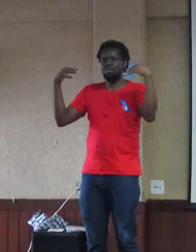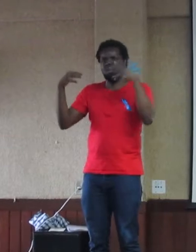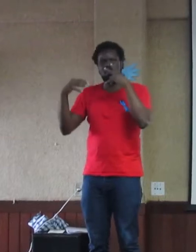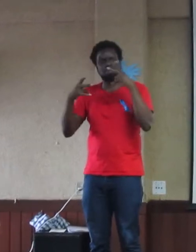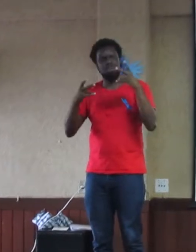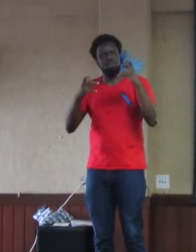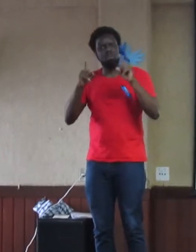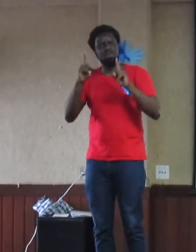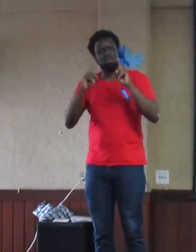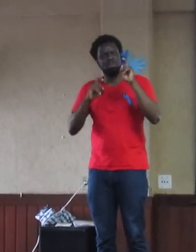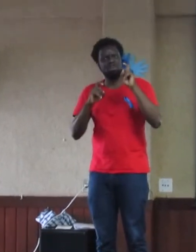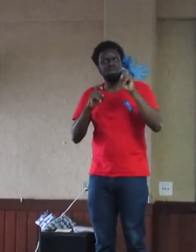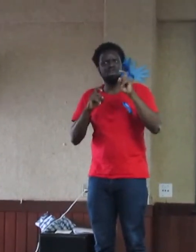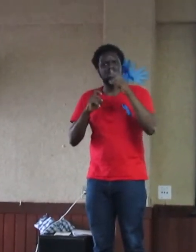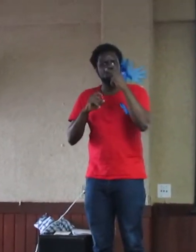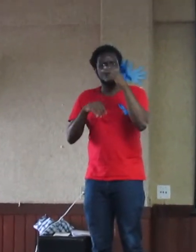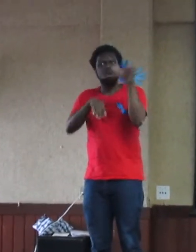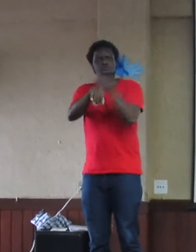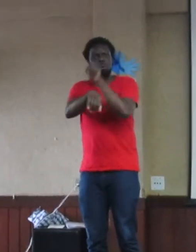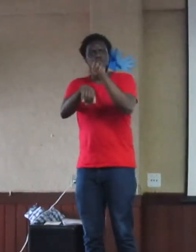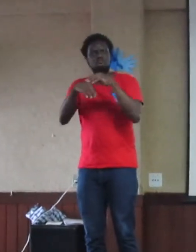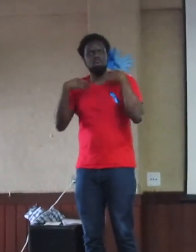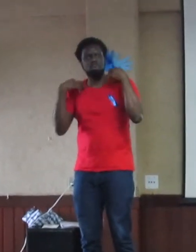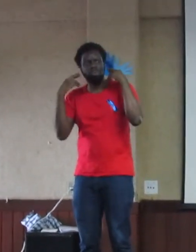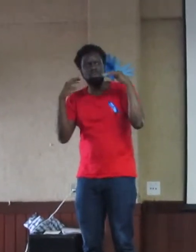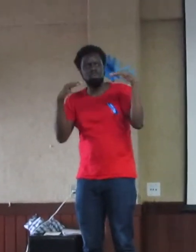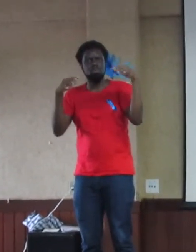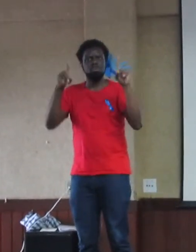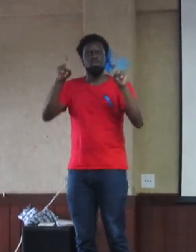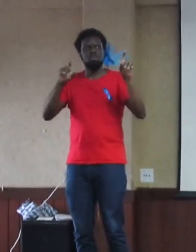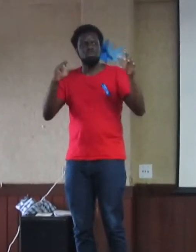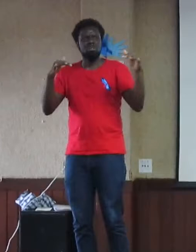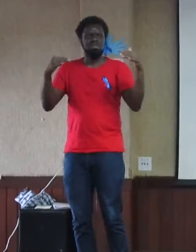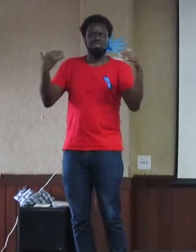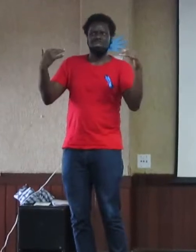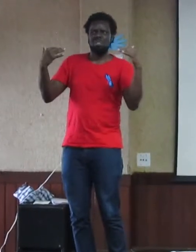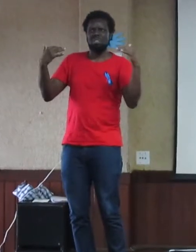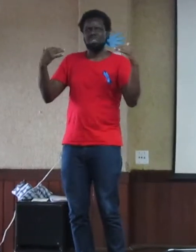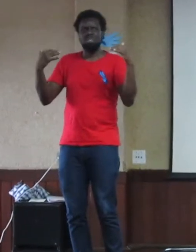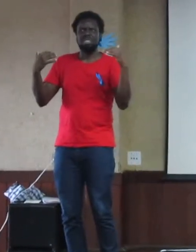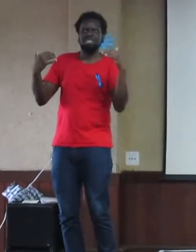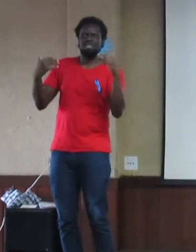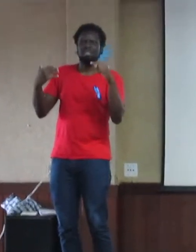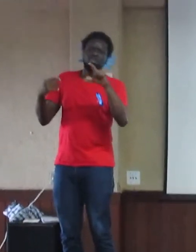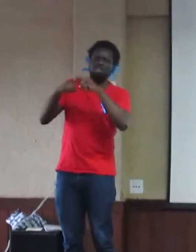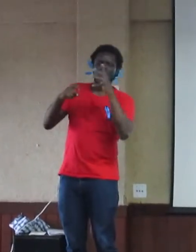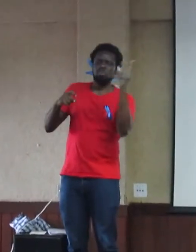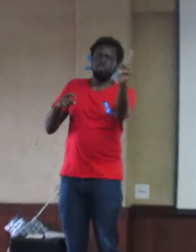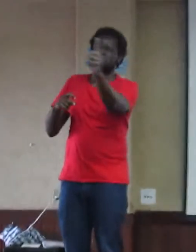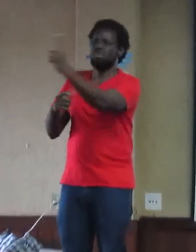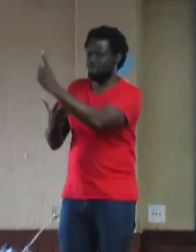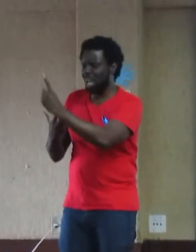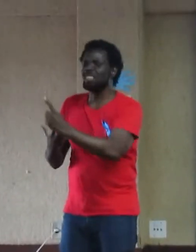E aí eles não sabem se comunicar comigo. E aí a gente começa a observar algumas expressões faciais, de medo deles,